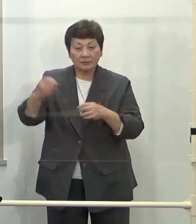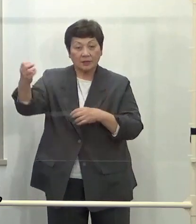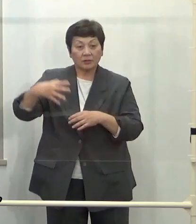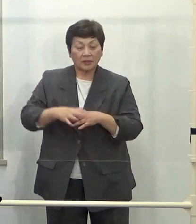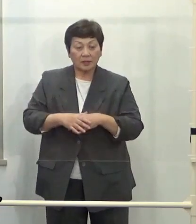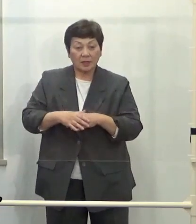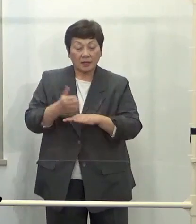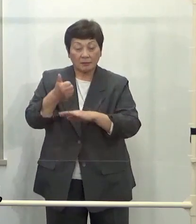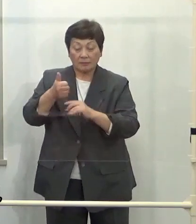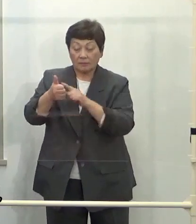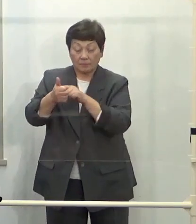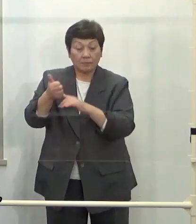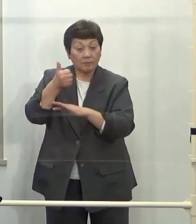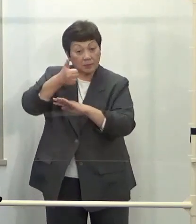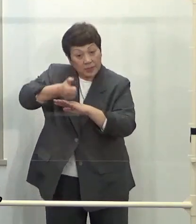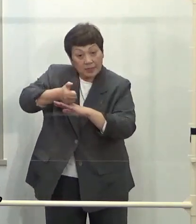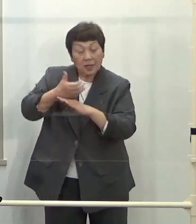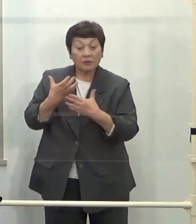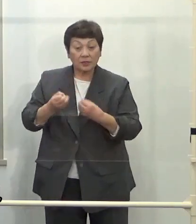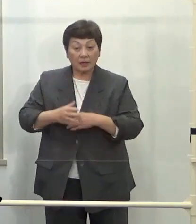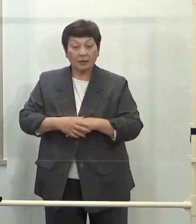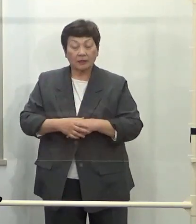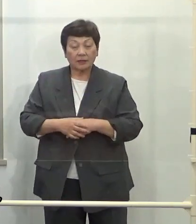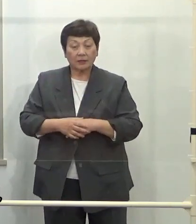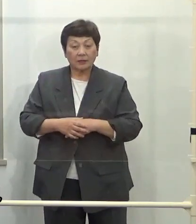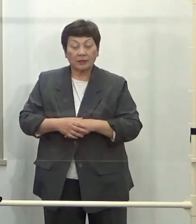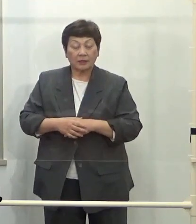謝罪をされたということであります。